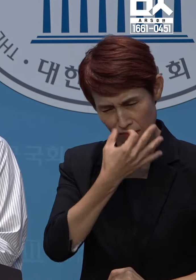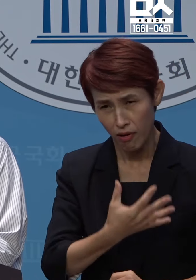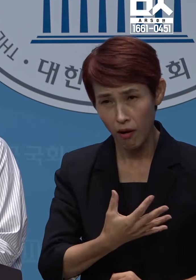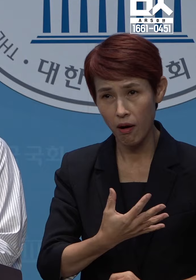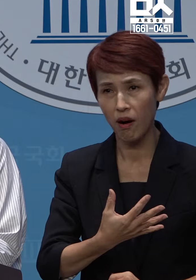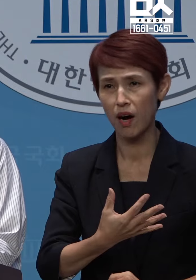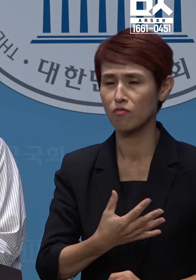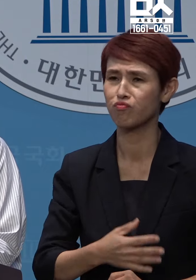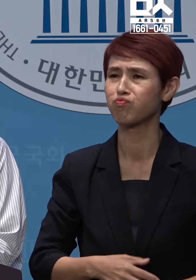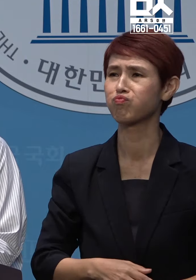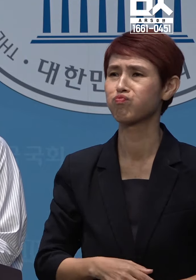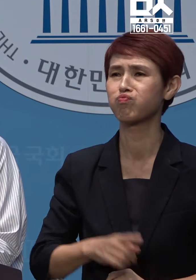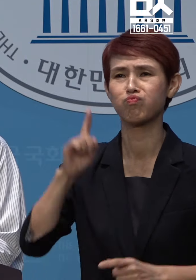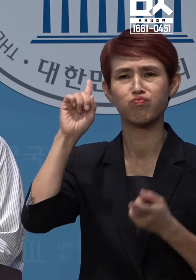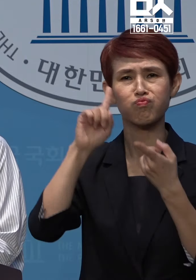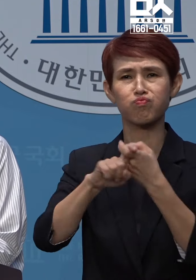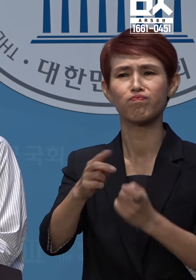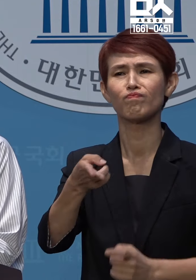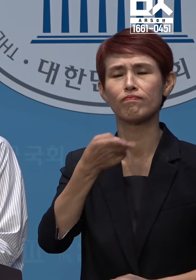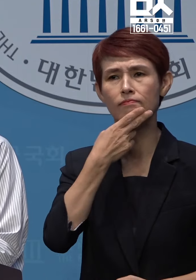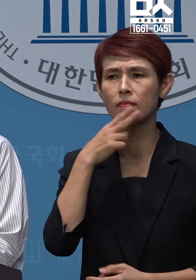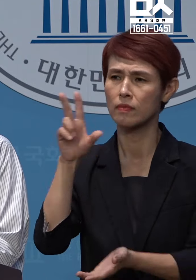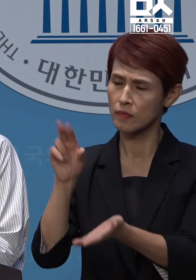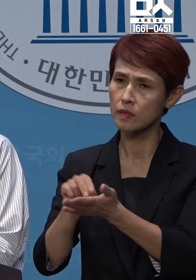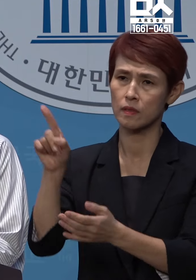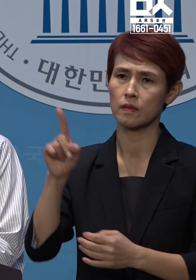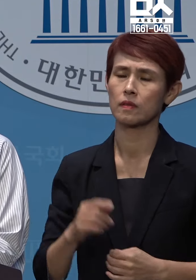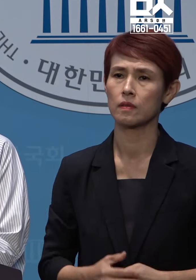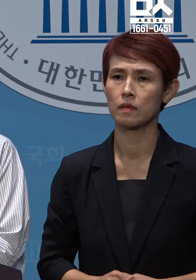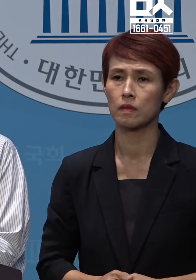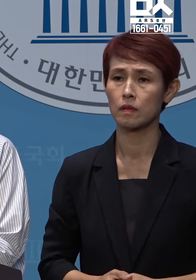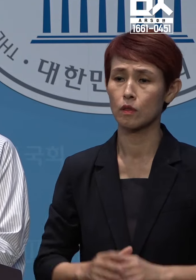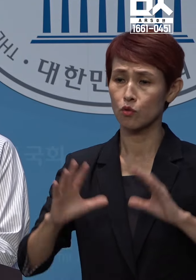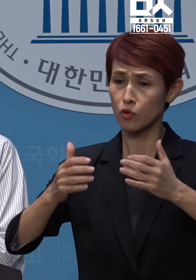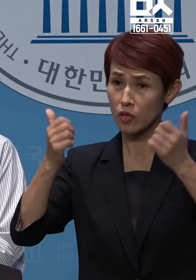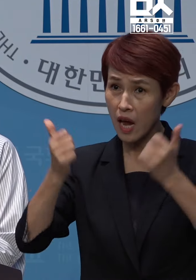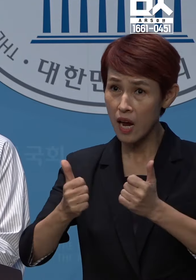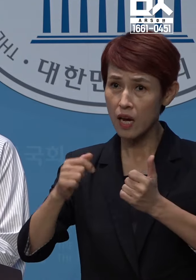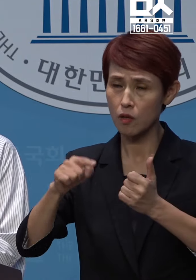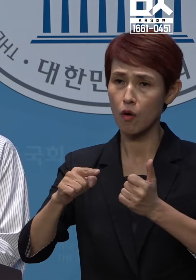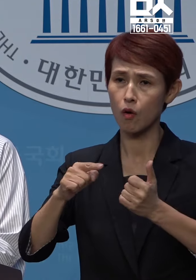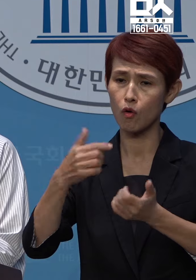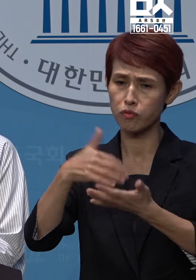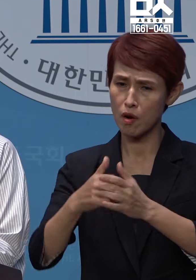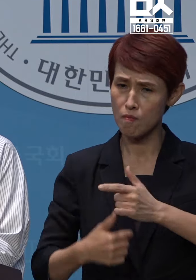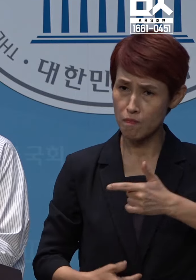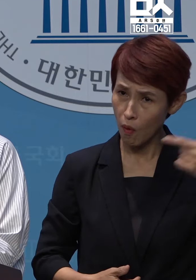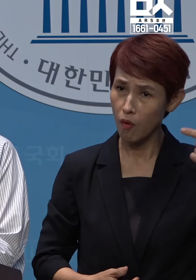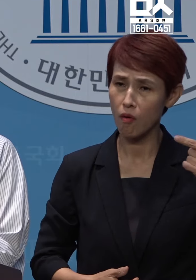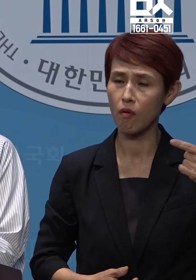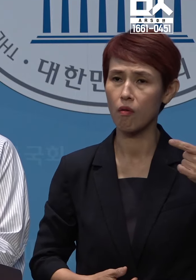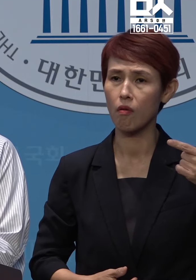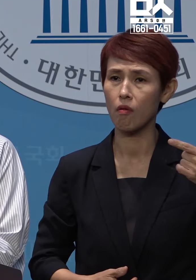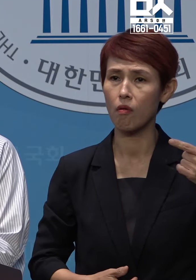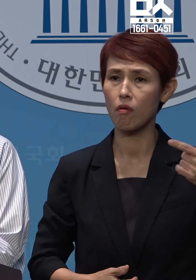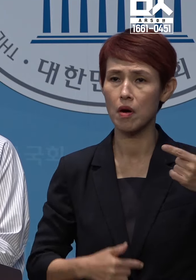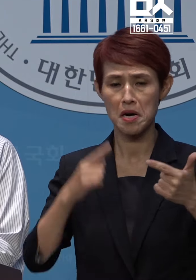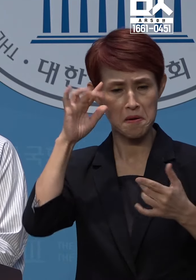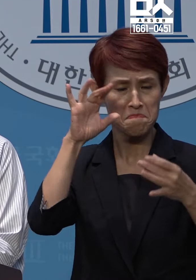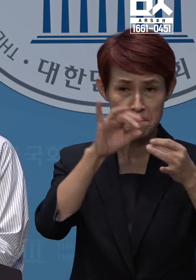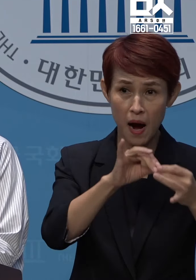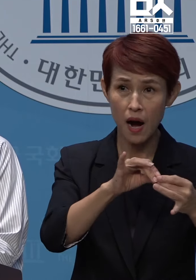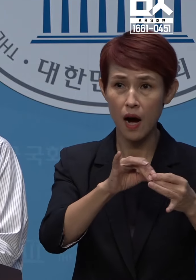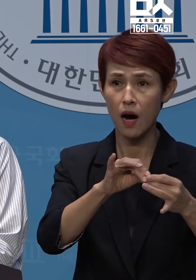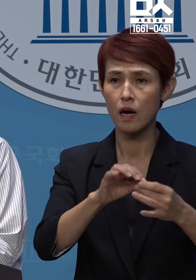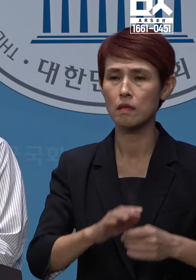아무 대책이 없습니다 국회에서 압도적 다수 의원들이 찬성한 법안을 폭탄주